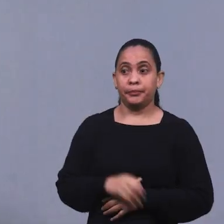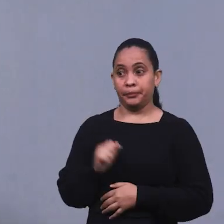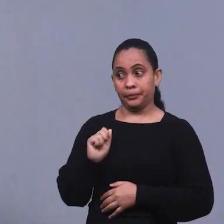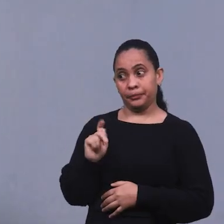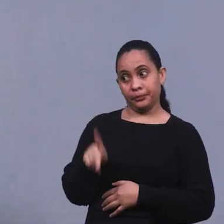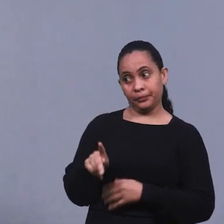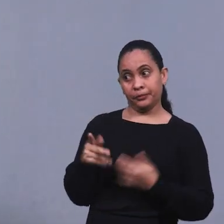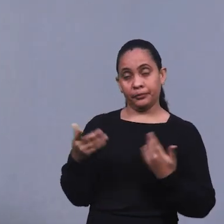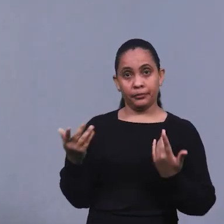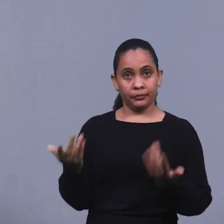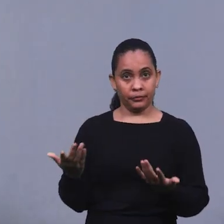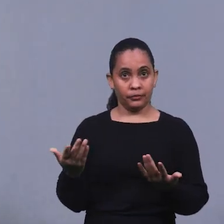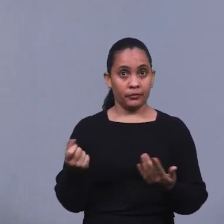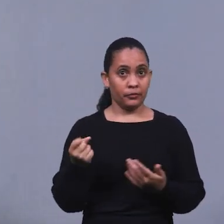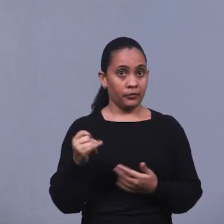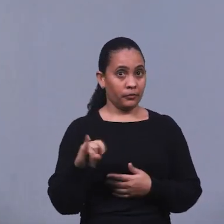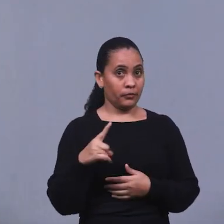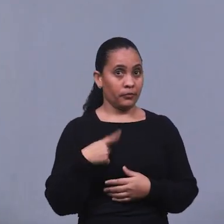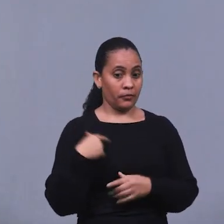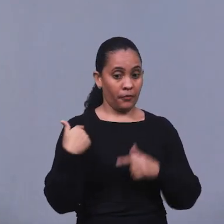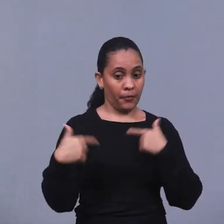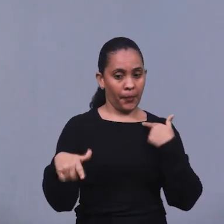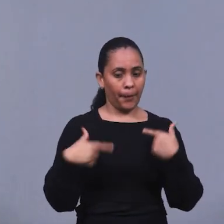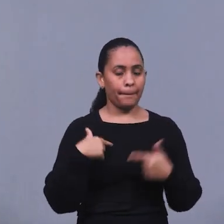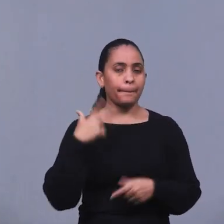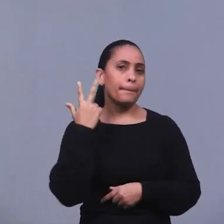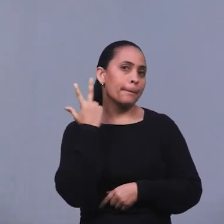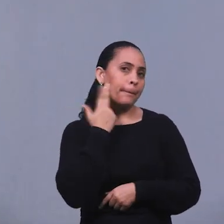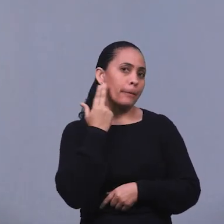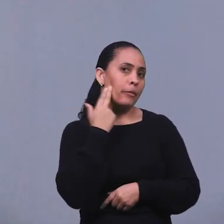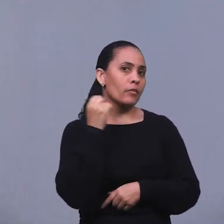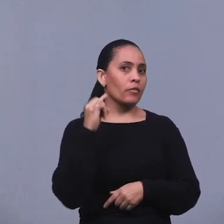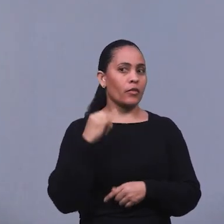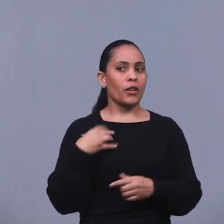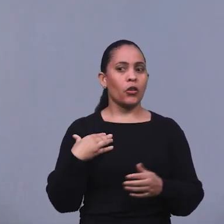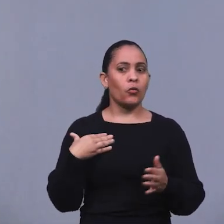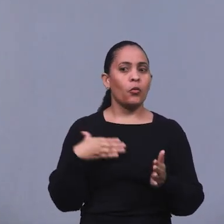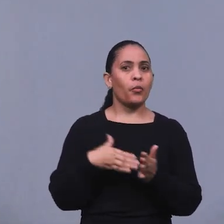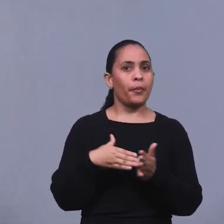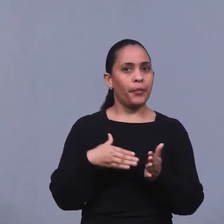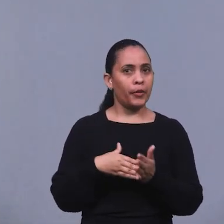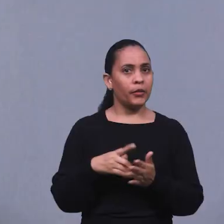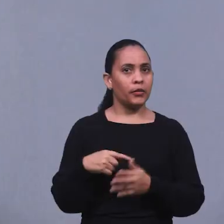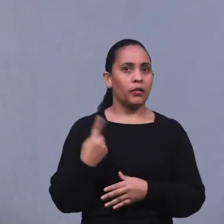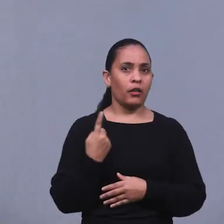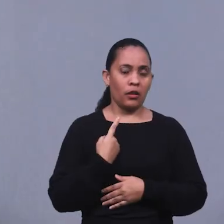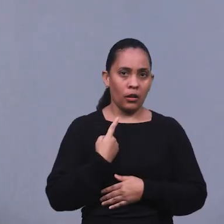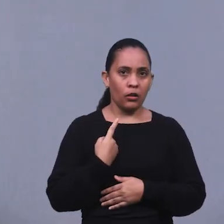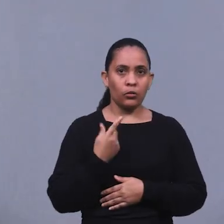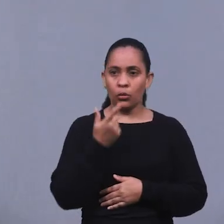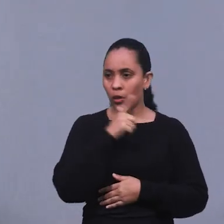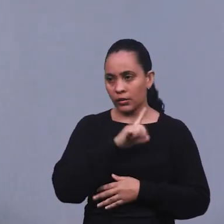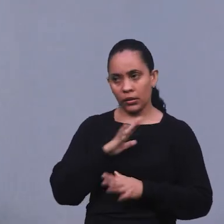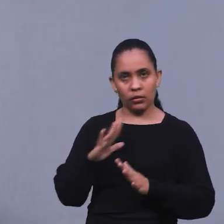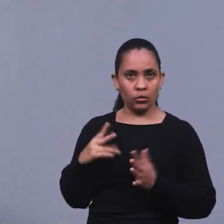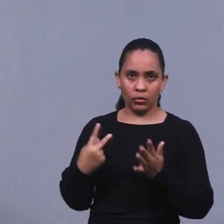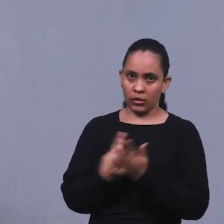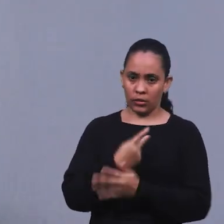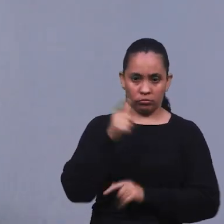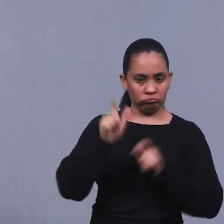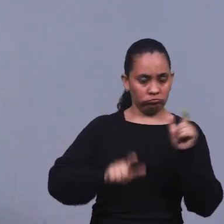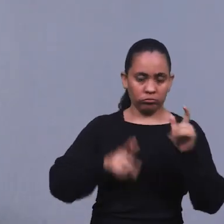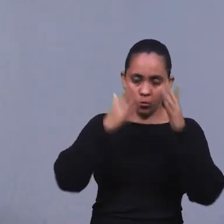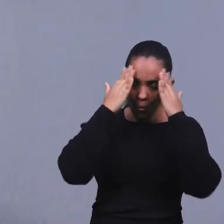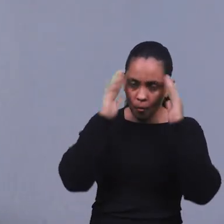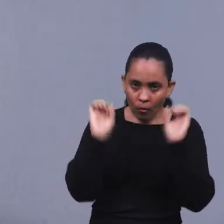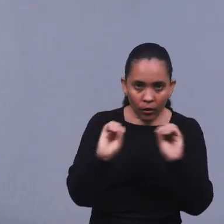aposentadoria por invalidez. Então se eu estou trabalhando normalmente, chegou um momento que eu fiquei incapaz para o trabalho, tomara que isso não aconteça com ninguém, não é que a